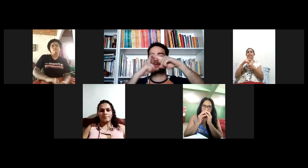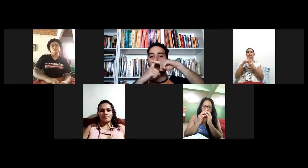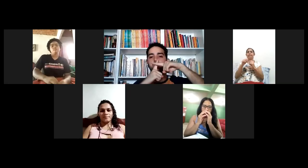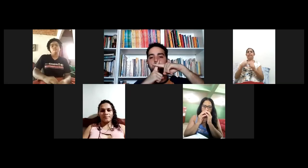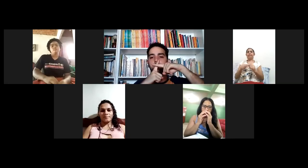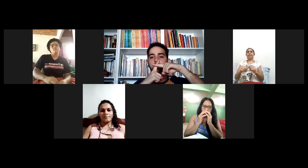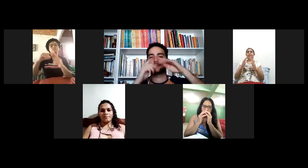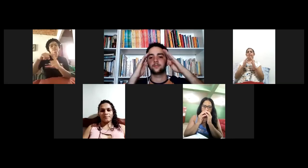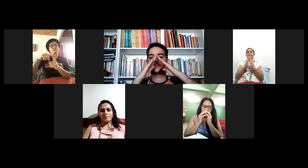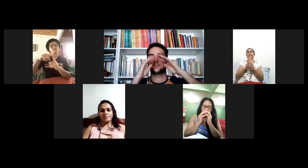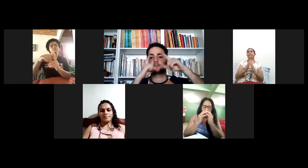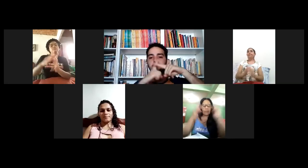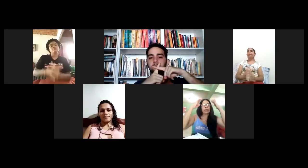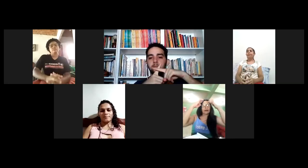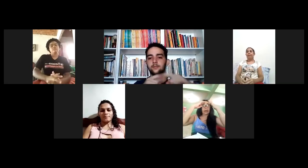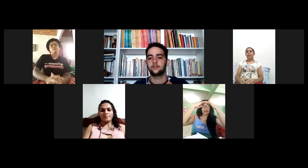casa, cruz,